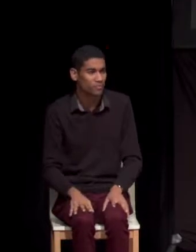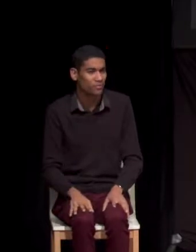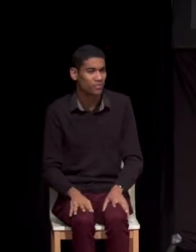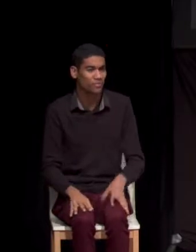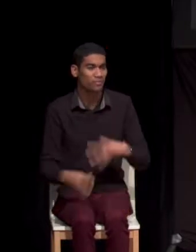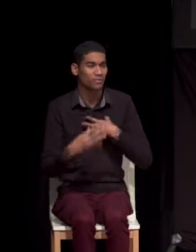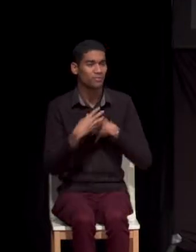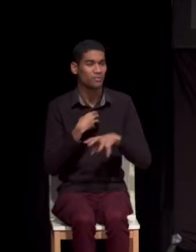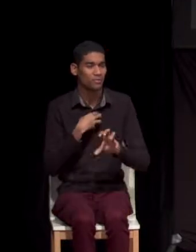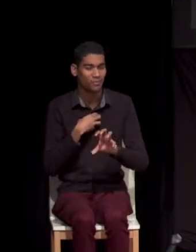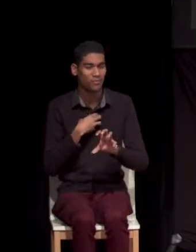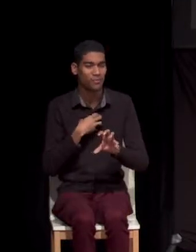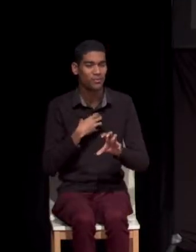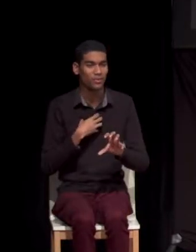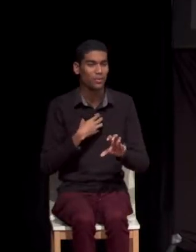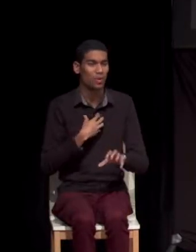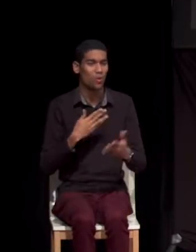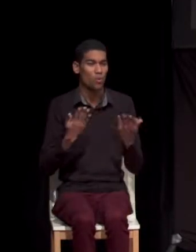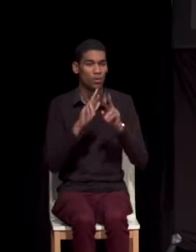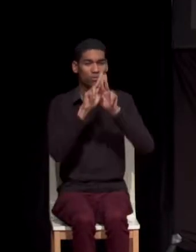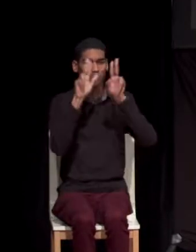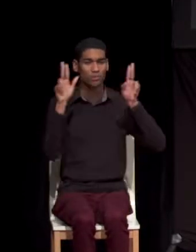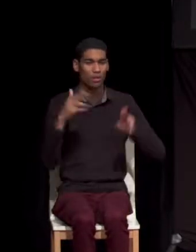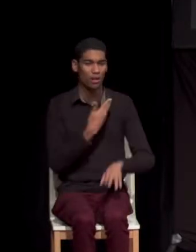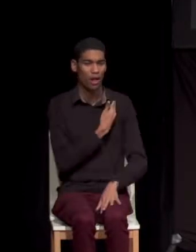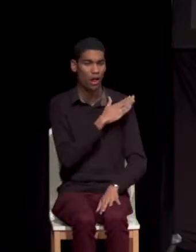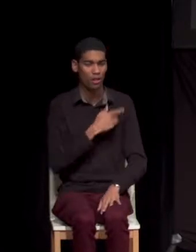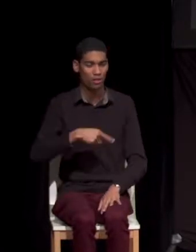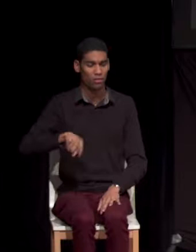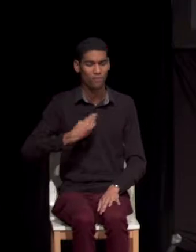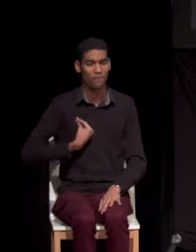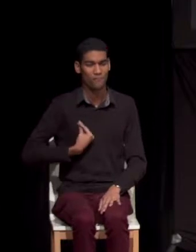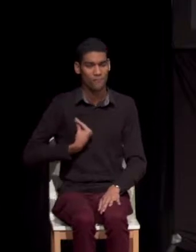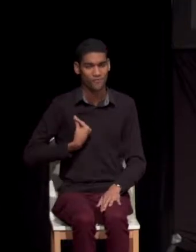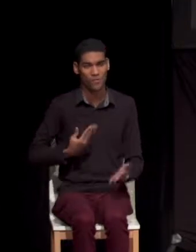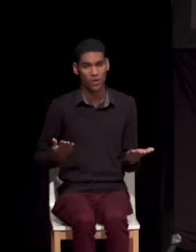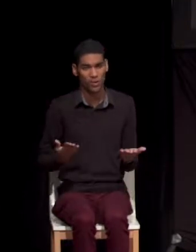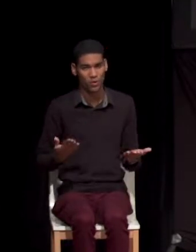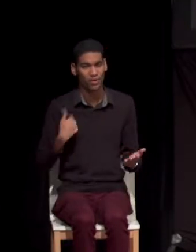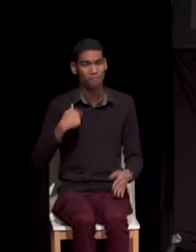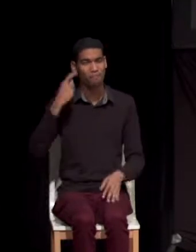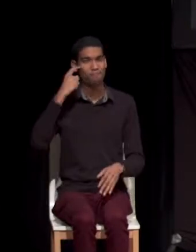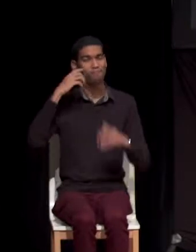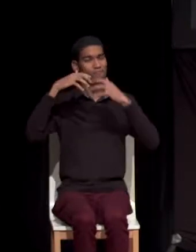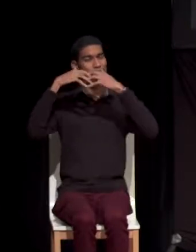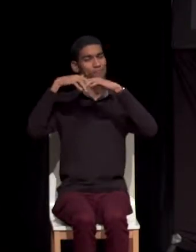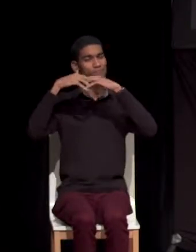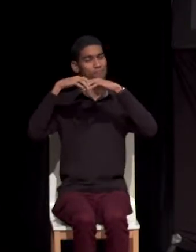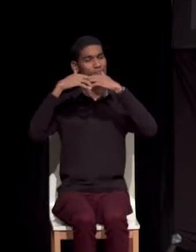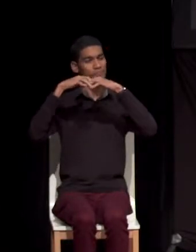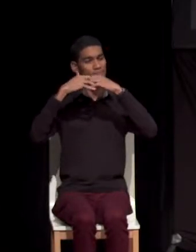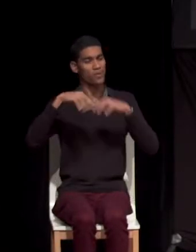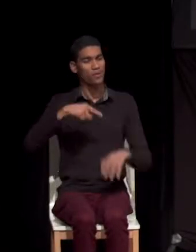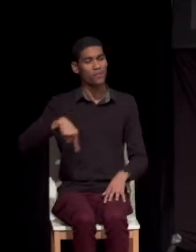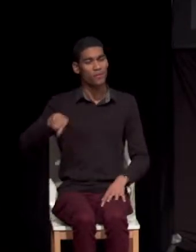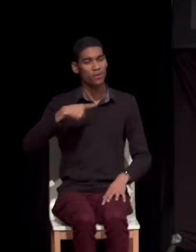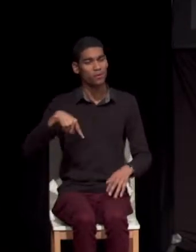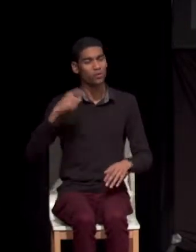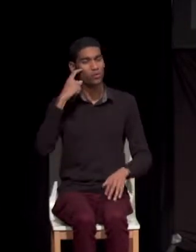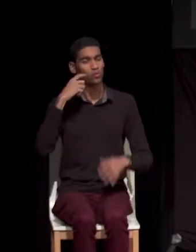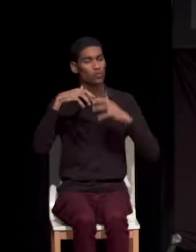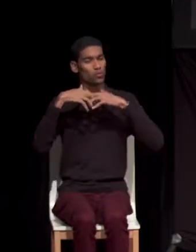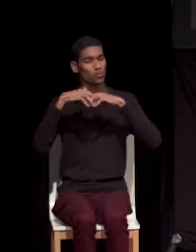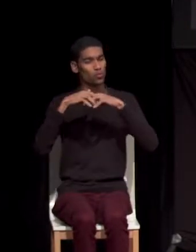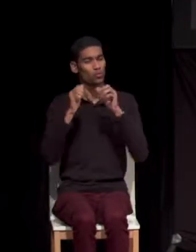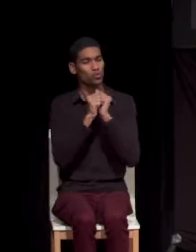nessa realidade racista que a gente convive, nesse contexto, a minha reflexão aí para a gente pensar junto é, dentro